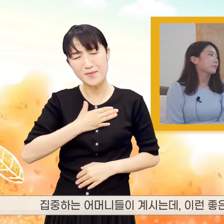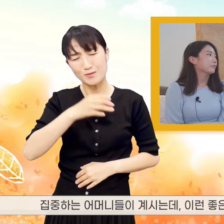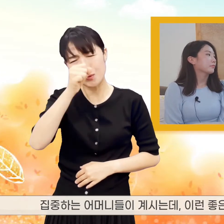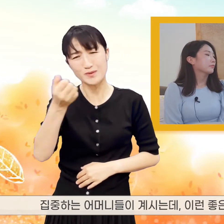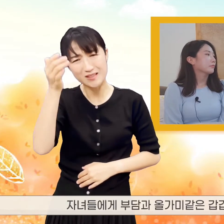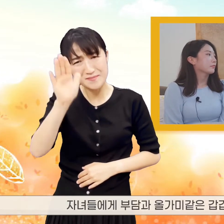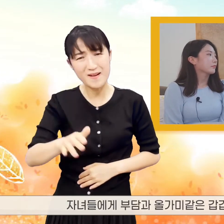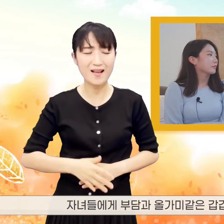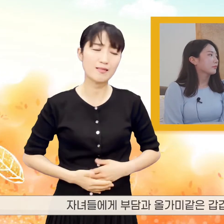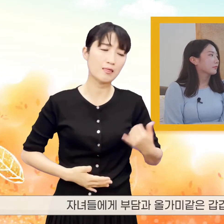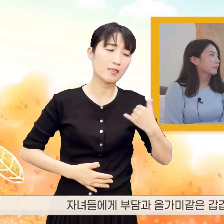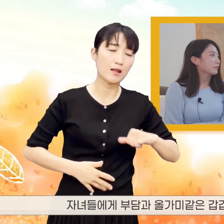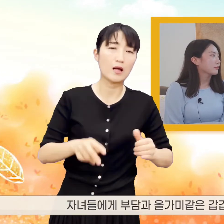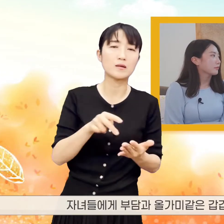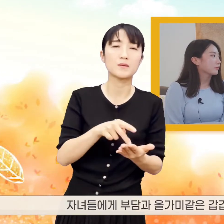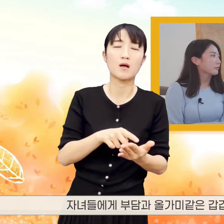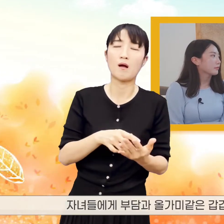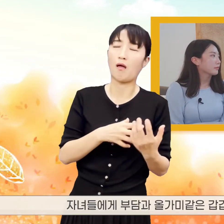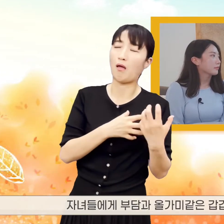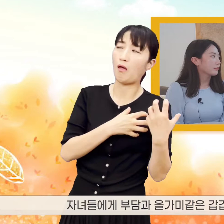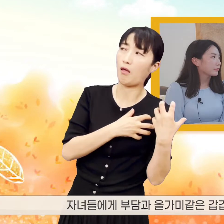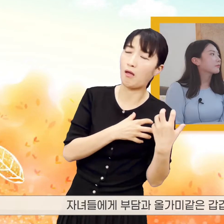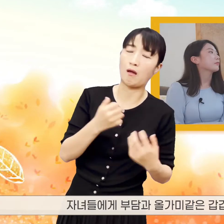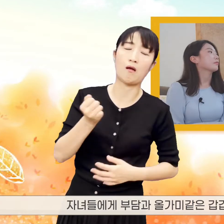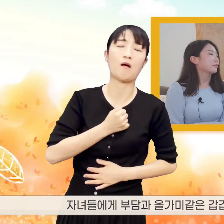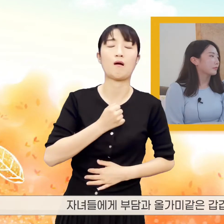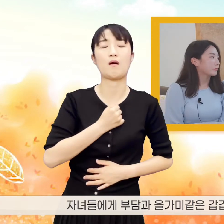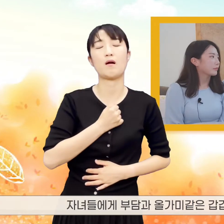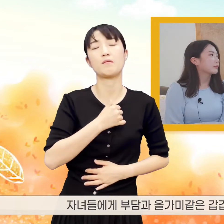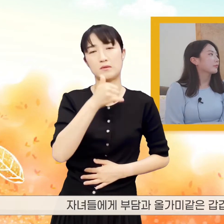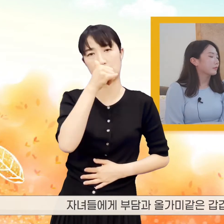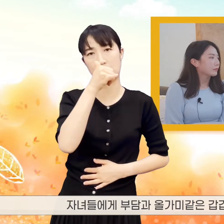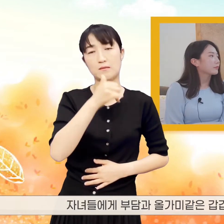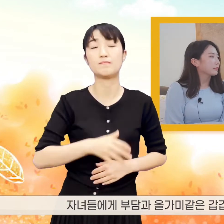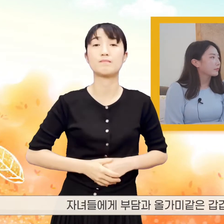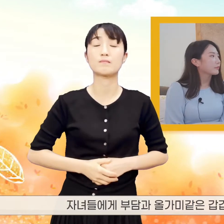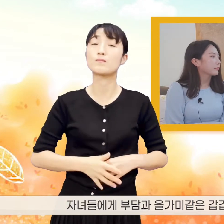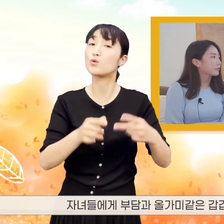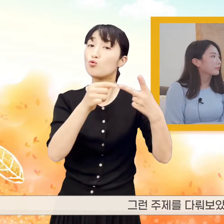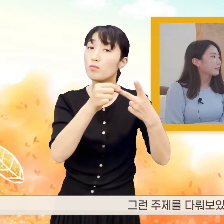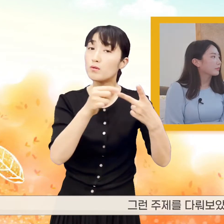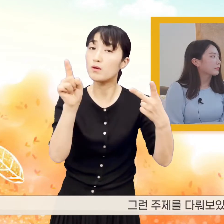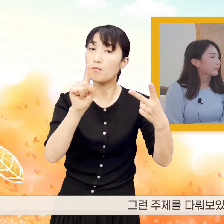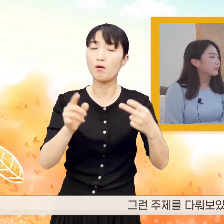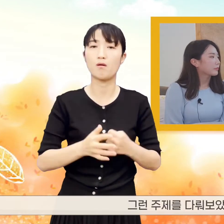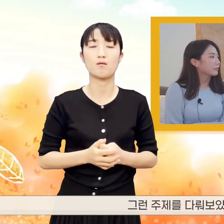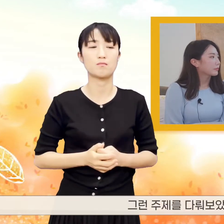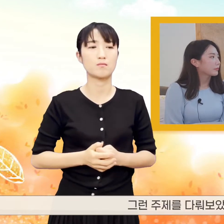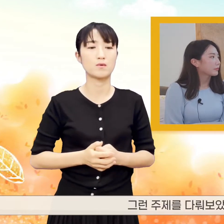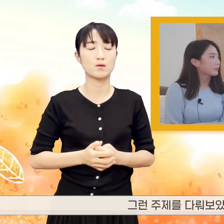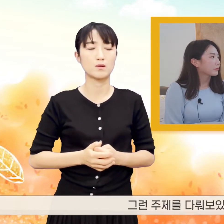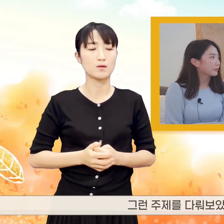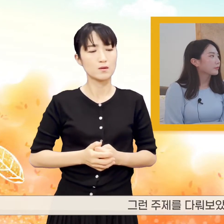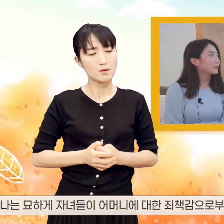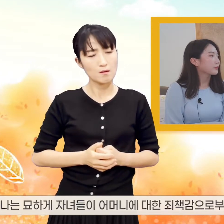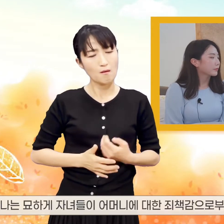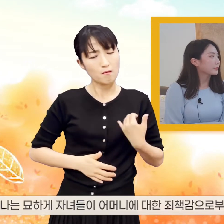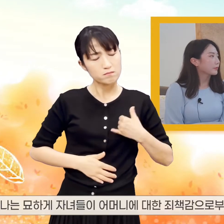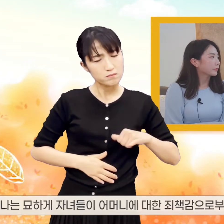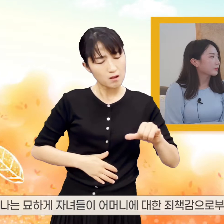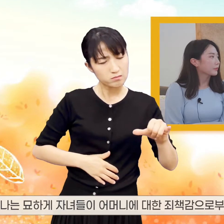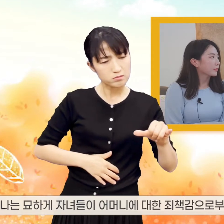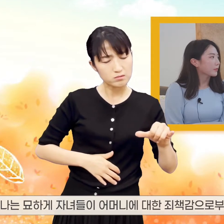마음임에도 불구하고 자녀들한테 굉장히 큰 부담과 오감이 같은 깝깝함을 주거든요. 그래서 그런 주제를 하나 다뤄봤고,